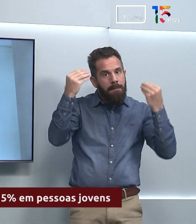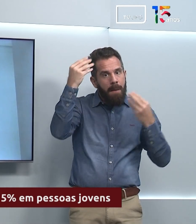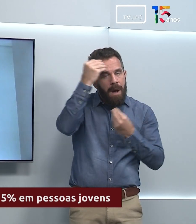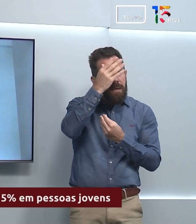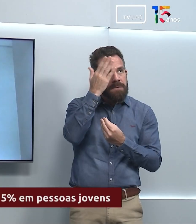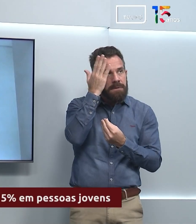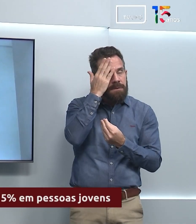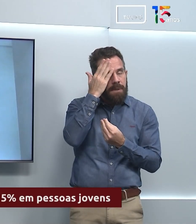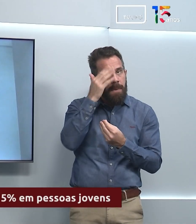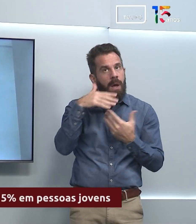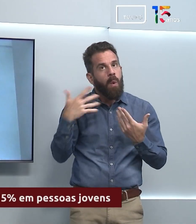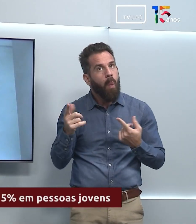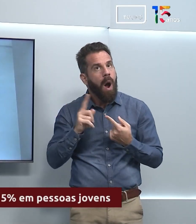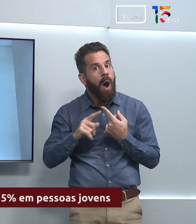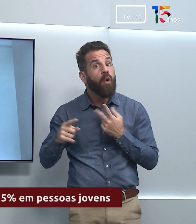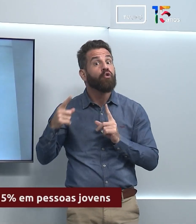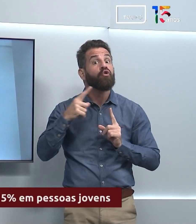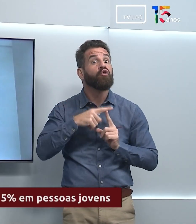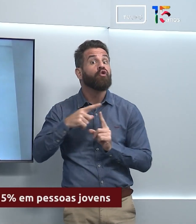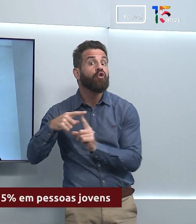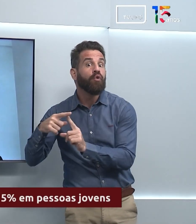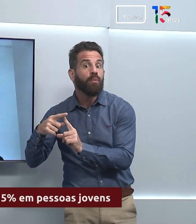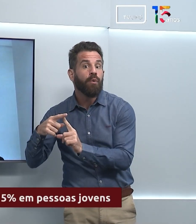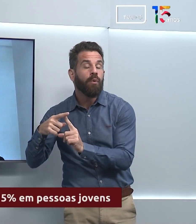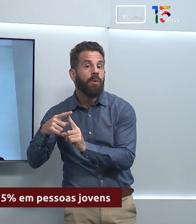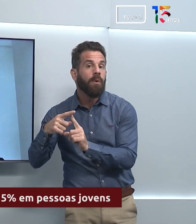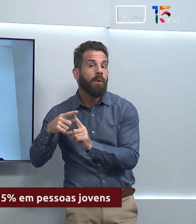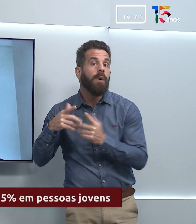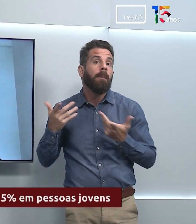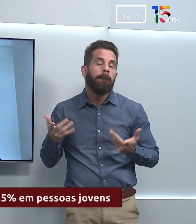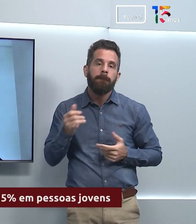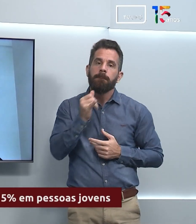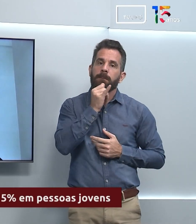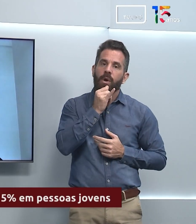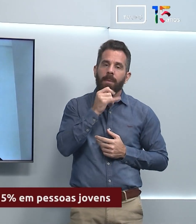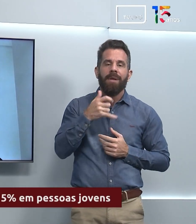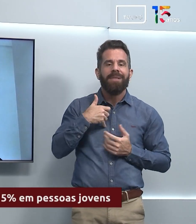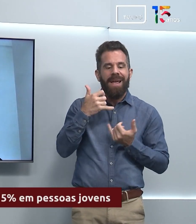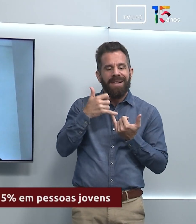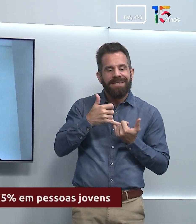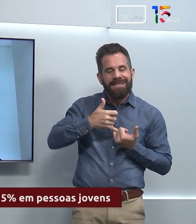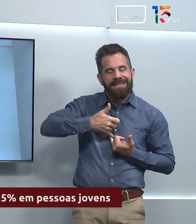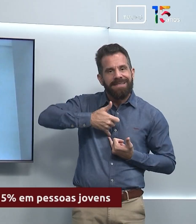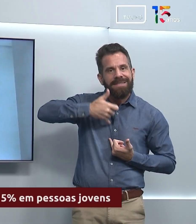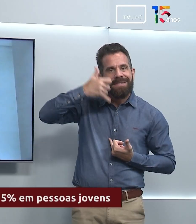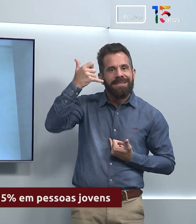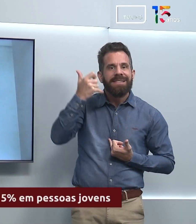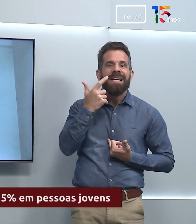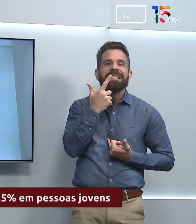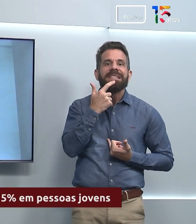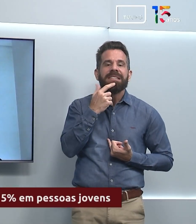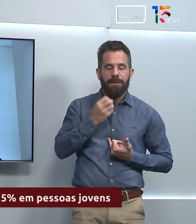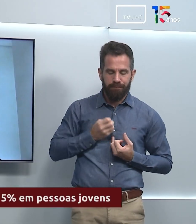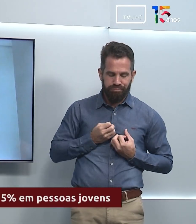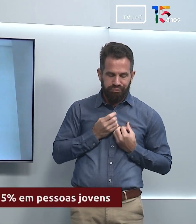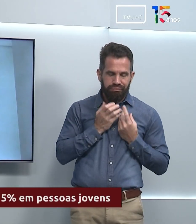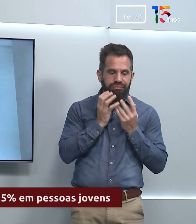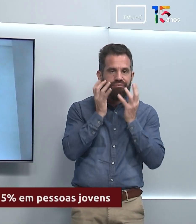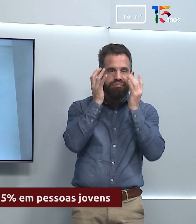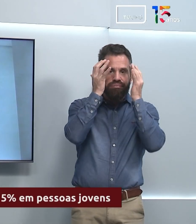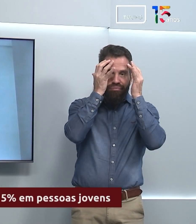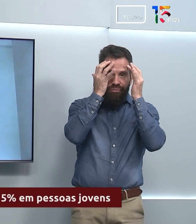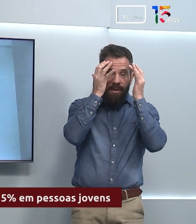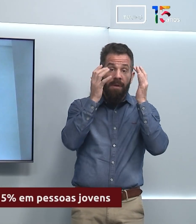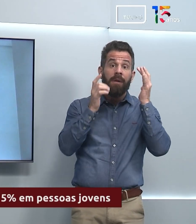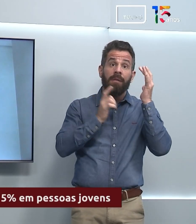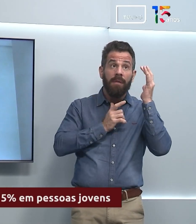de AVC. Né? Então, a isquemia é quando existe uma obstrução ali do vasinho que leva sangue para o cérebro. E a hemorragia é quando ele estoura.